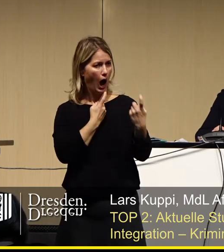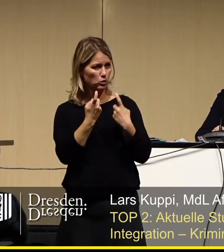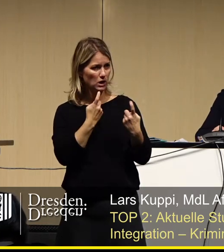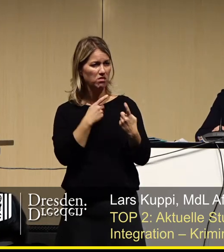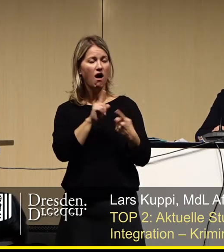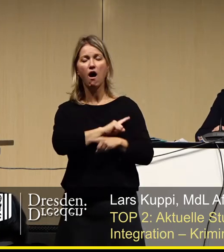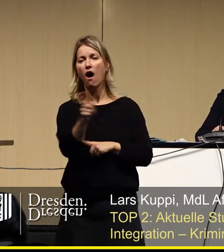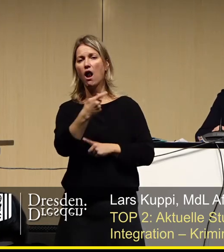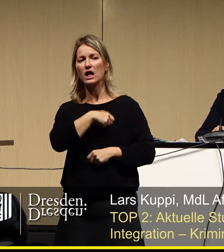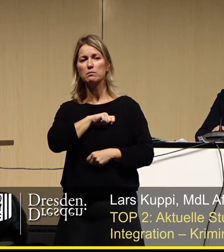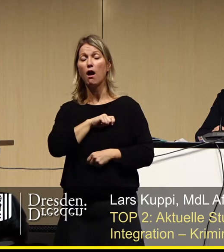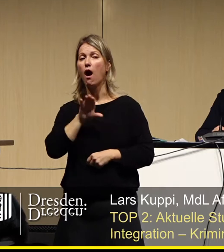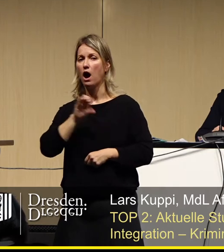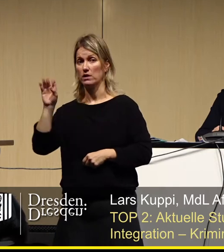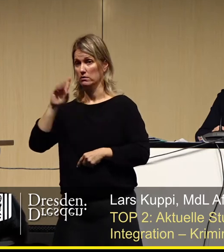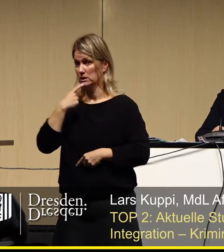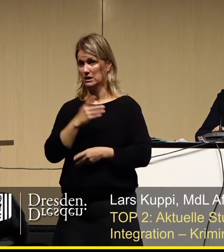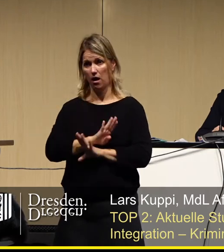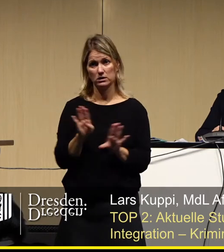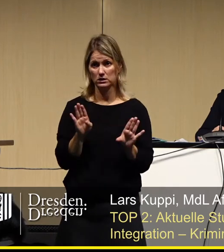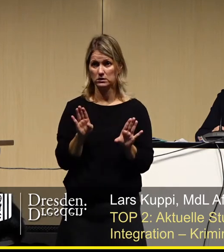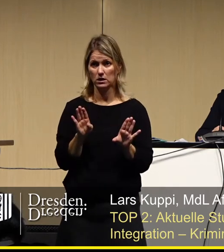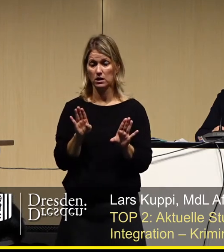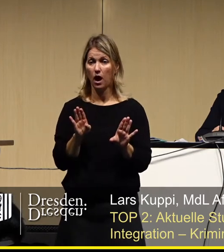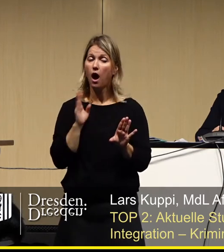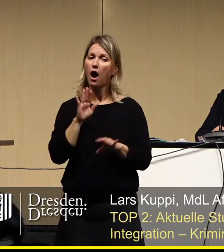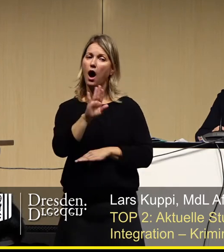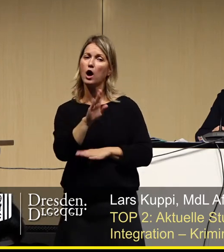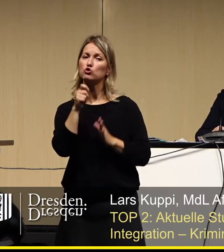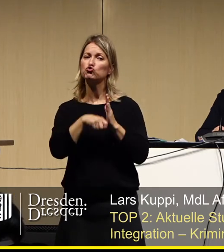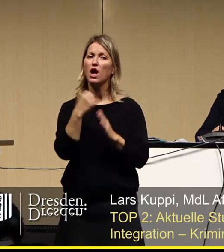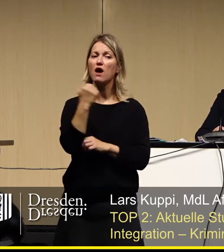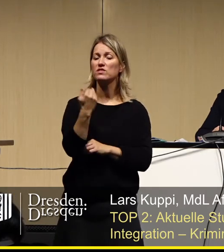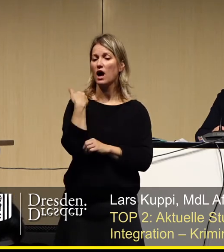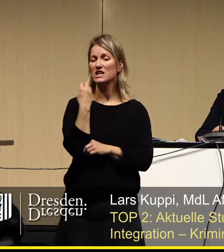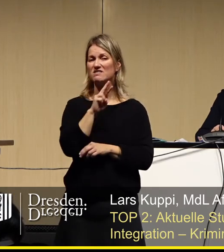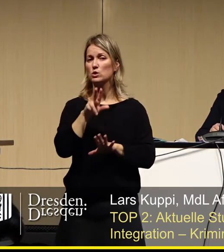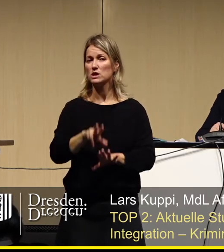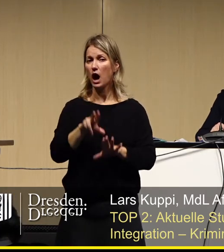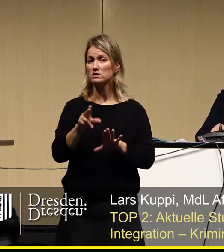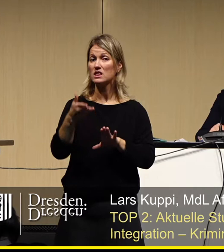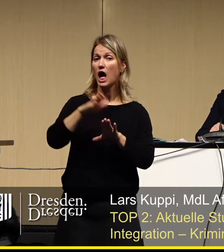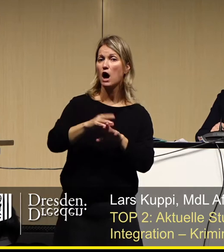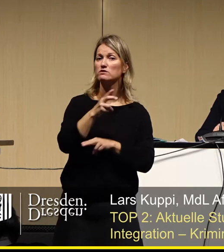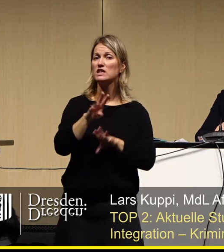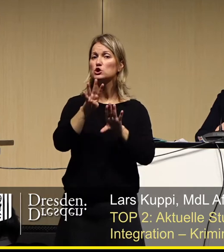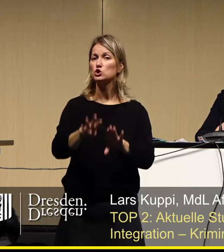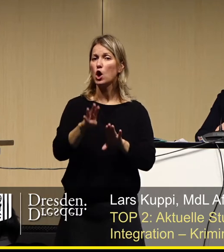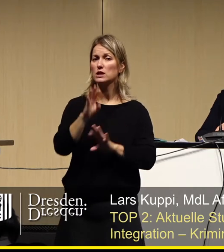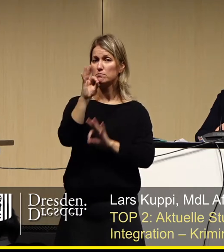entschieden. Auch muss man anerkennen, dass die Zahl der Straftaten von 2018 zu 2019 insgesamt leicht gesunken